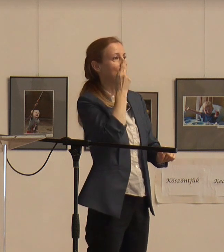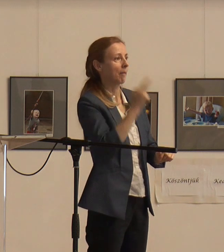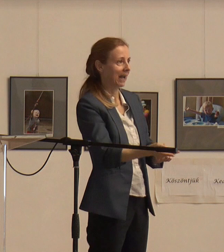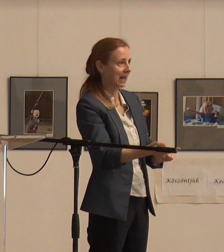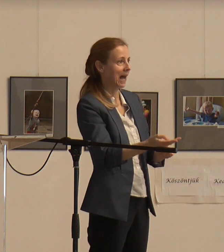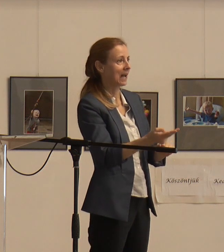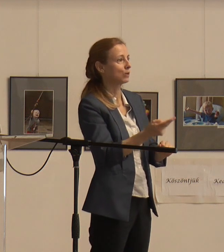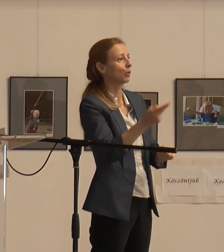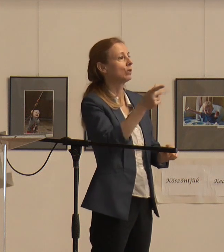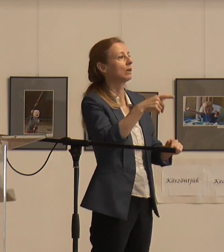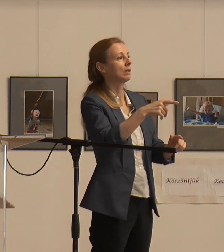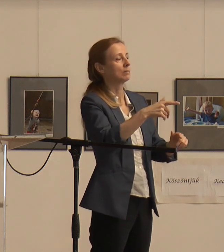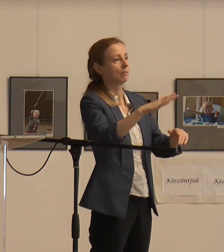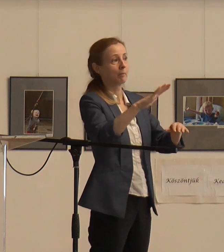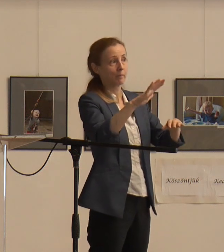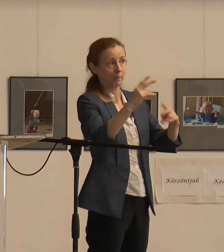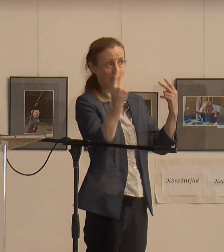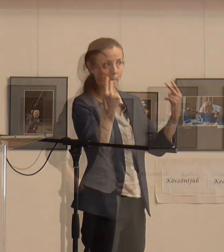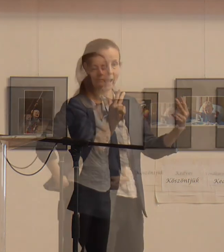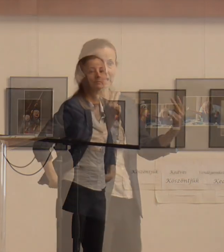meglátod, megérni.